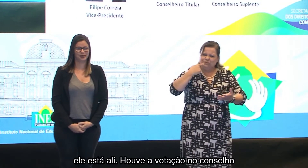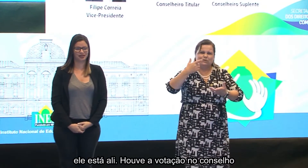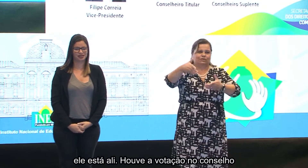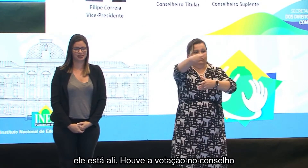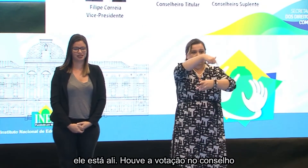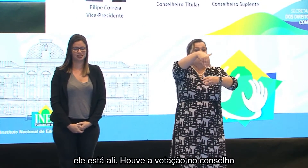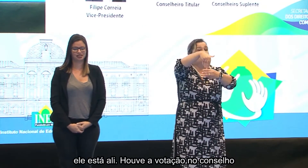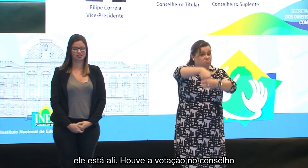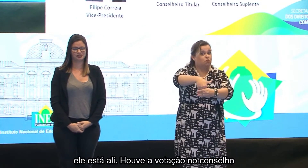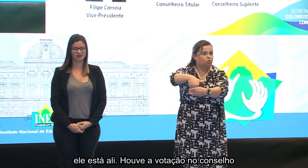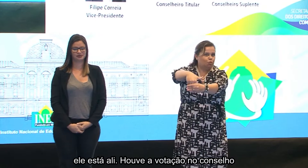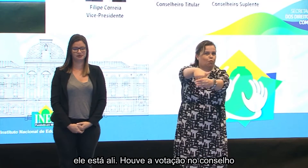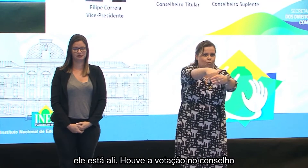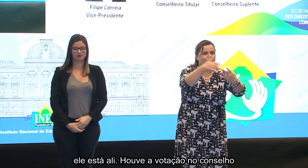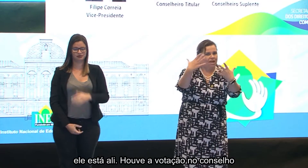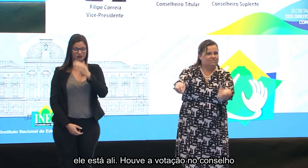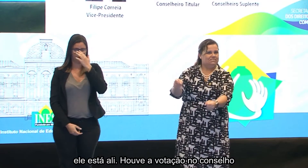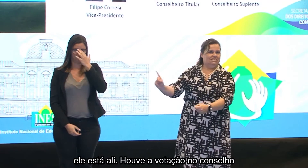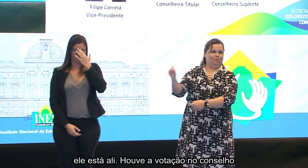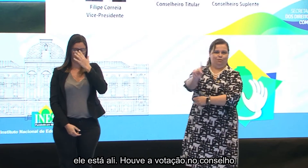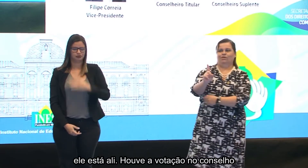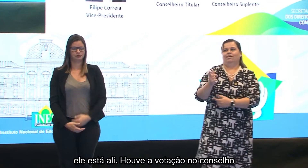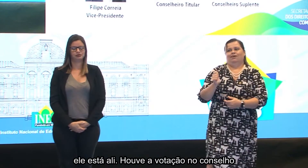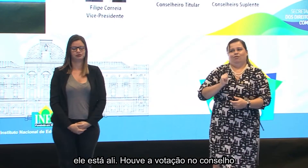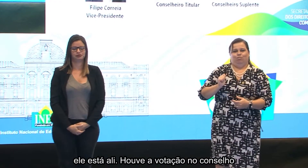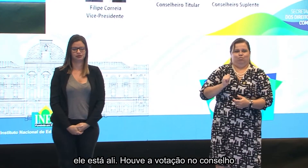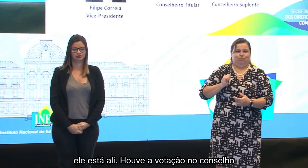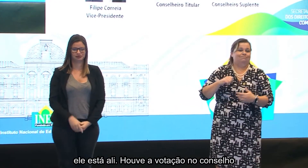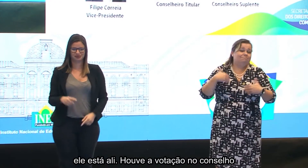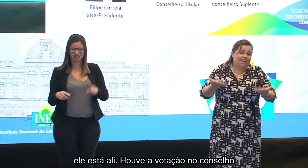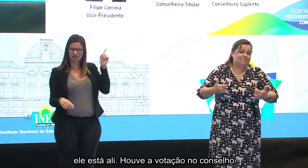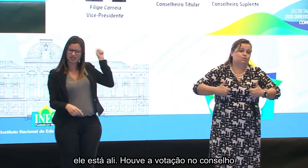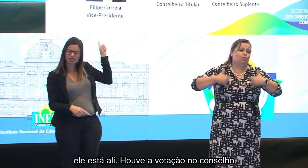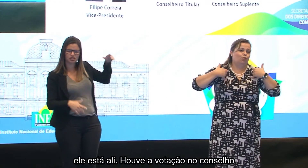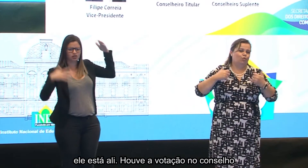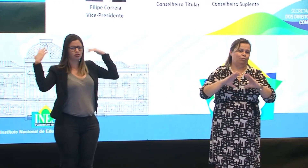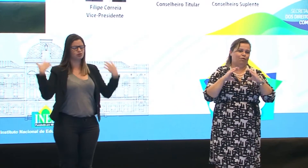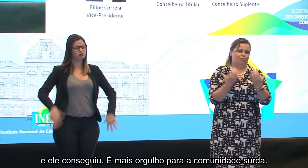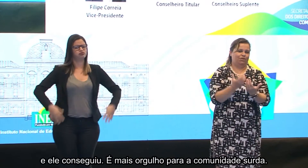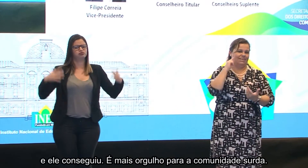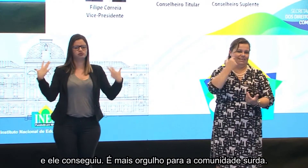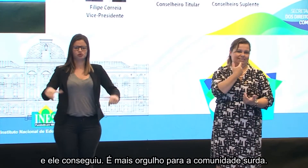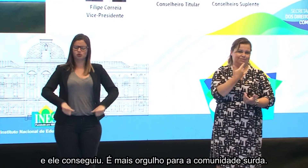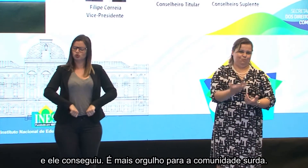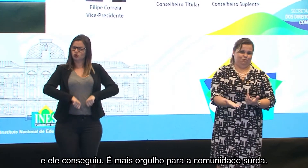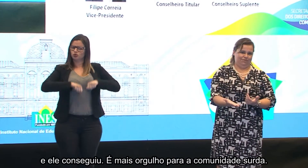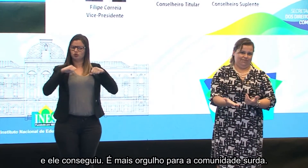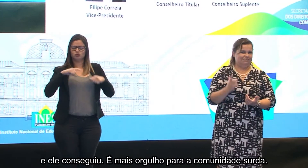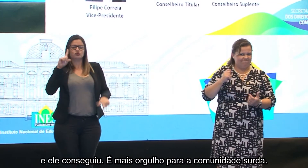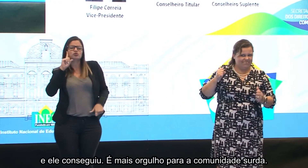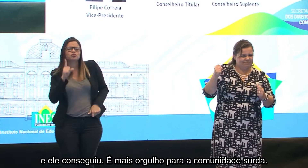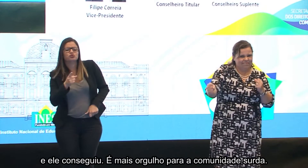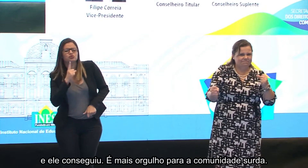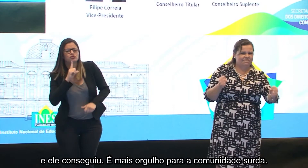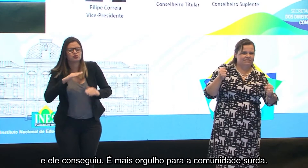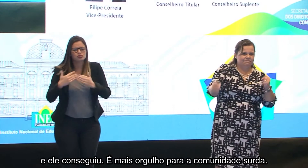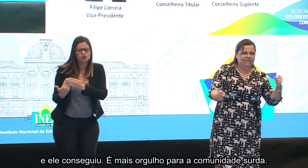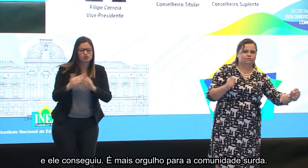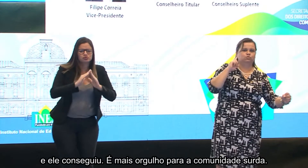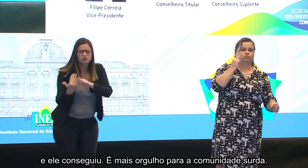Então, ele está ali. Então, houve a votação no conselho e ele conseguiu. Então, é mais orgulho para a comunidade